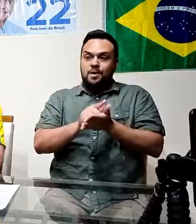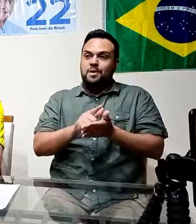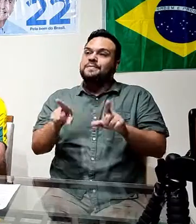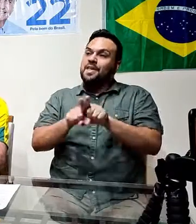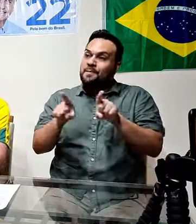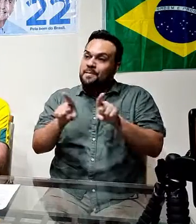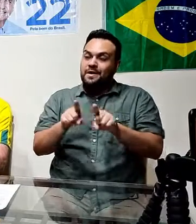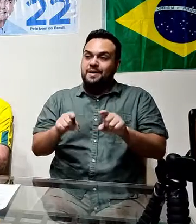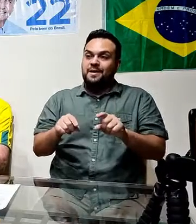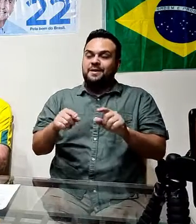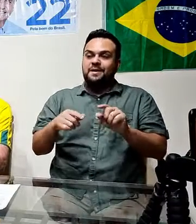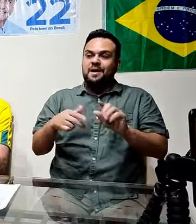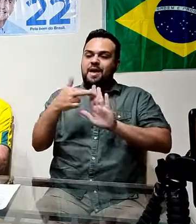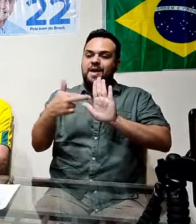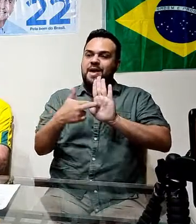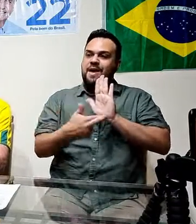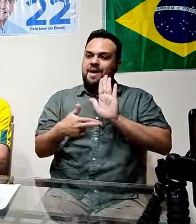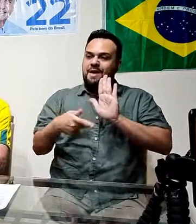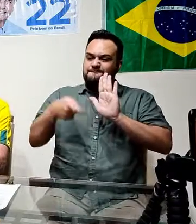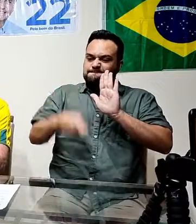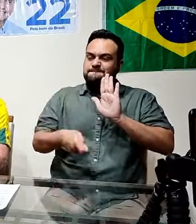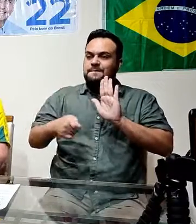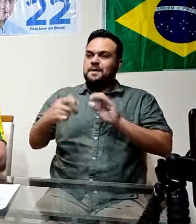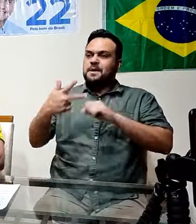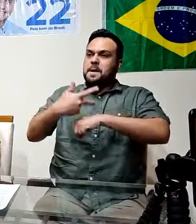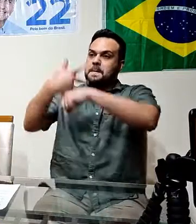mídia, valorizar o MST,